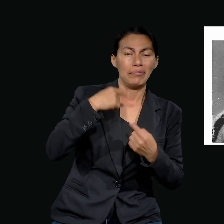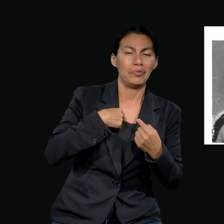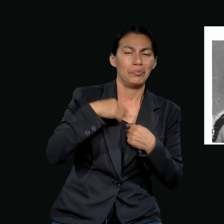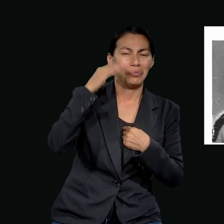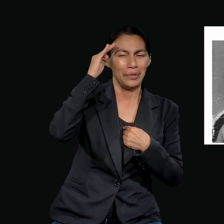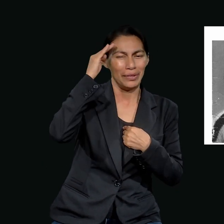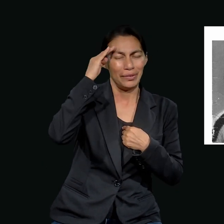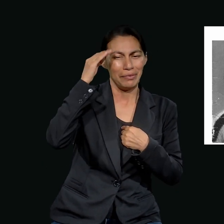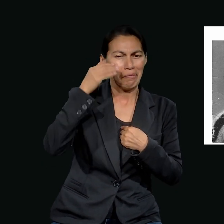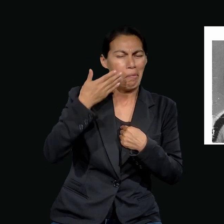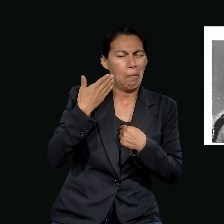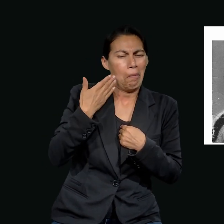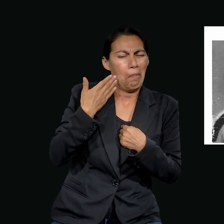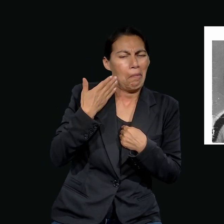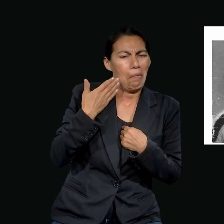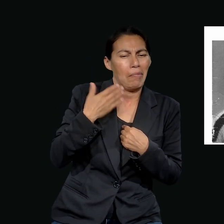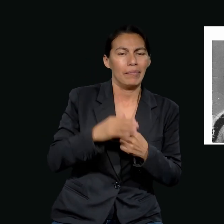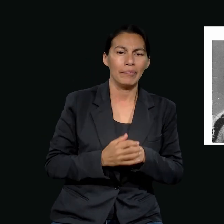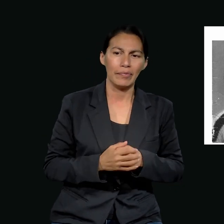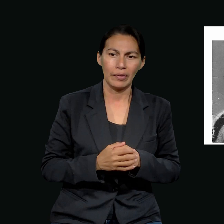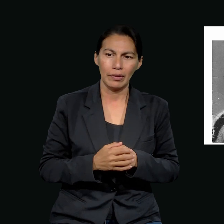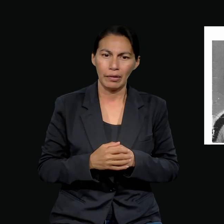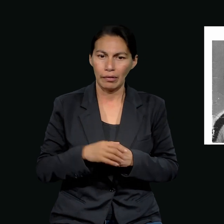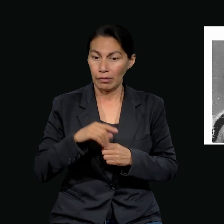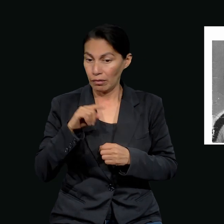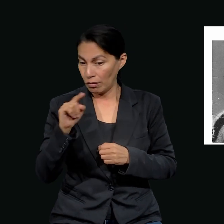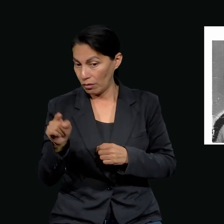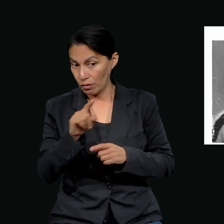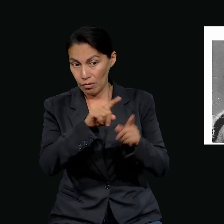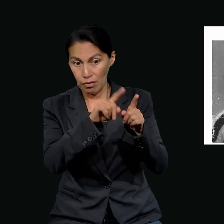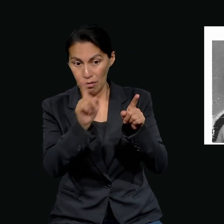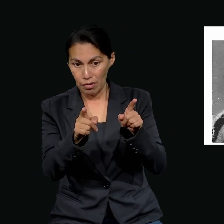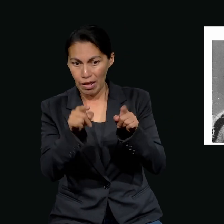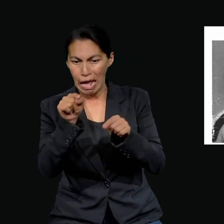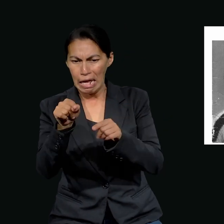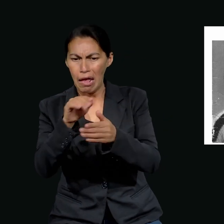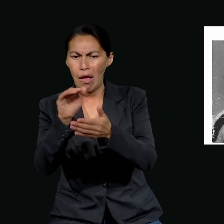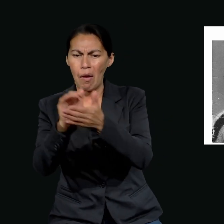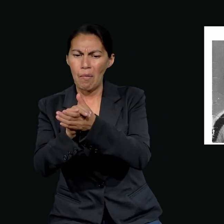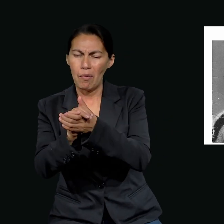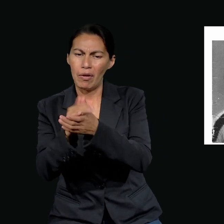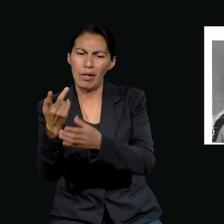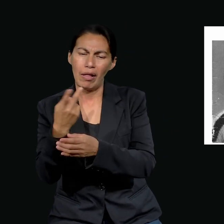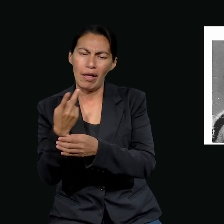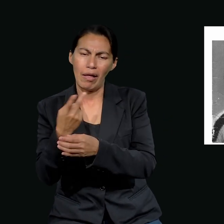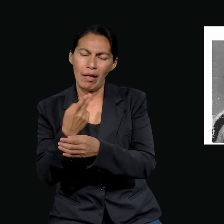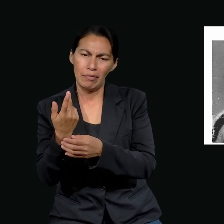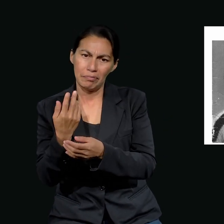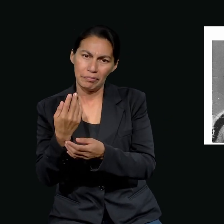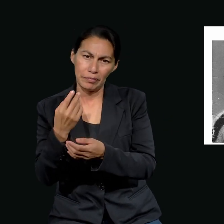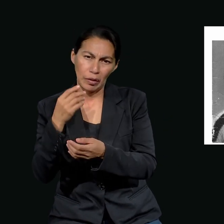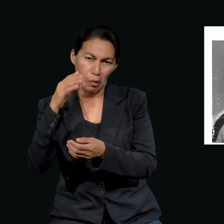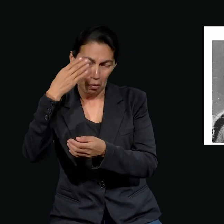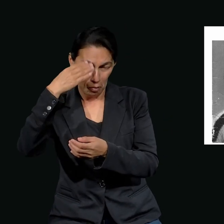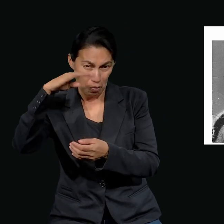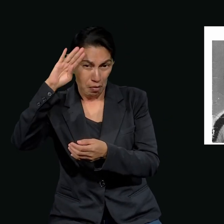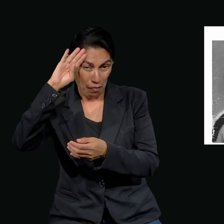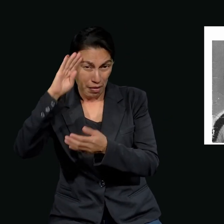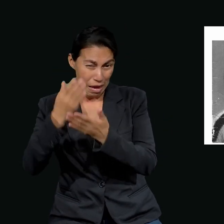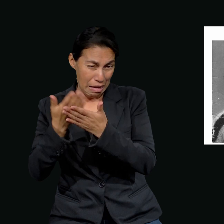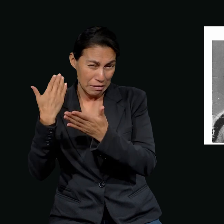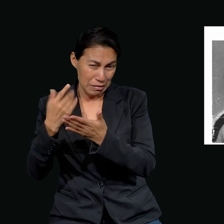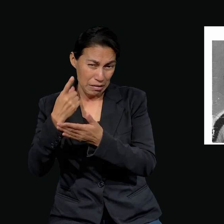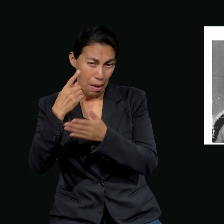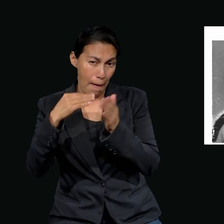la otra foto al lado es la de la boda, cuando nos casamos allá en Cuba. Eso fue